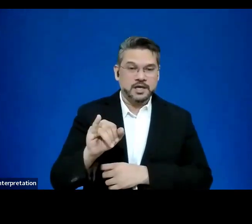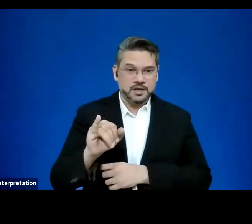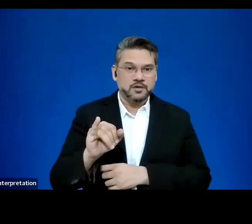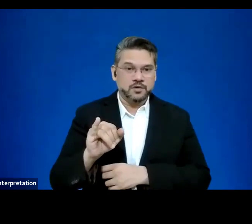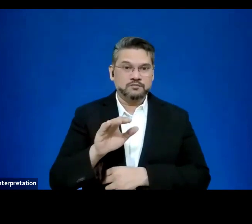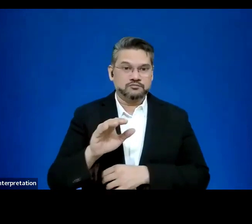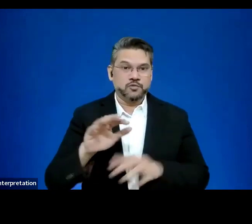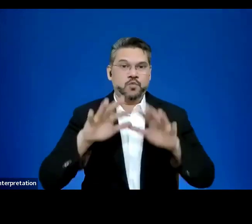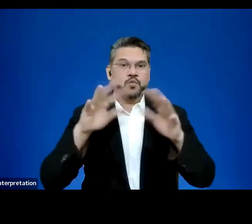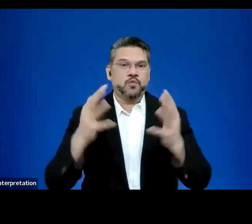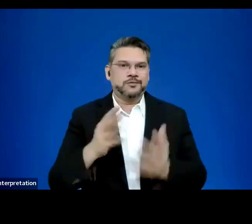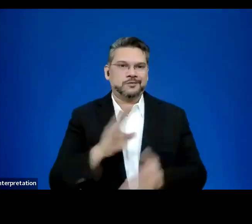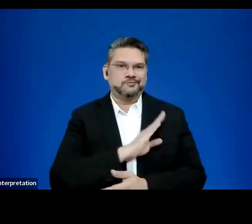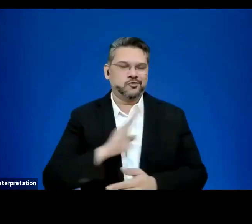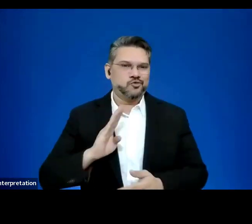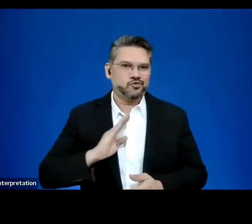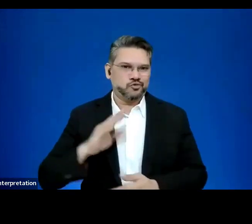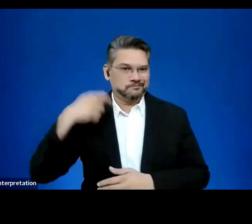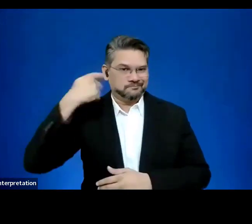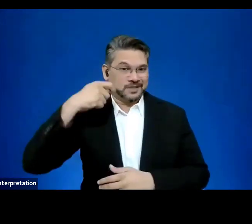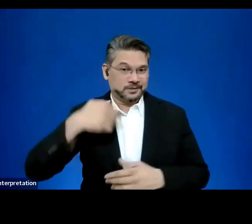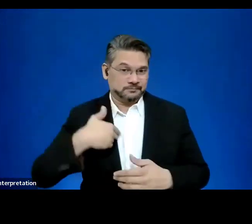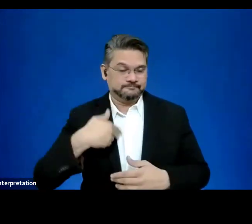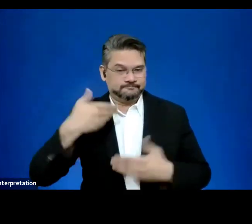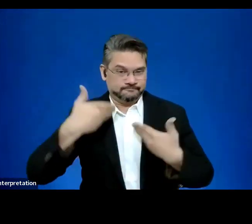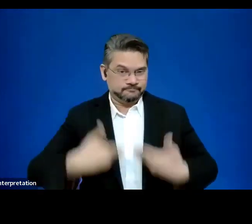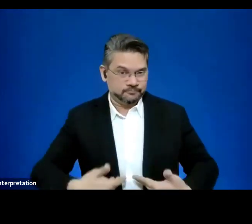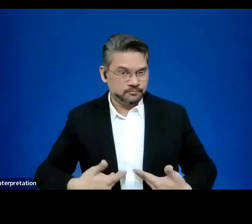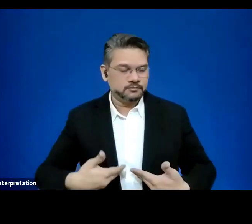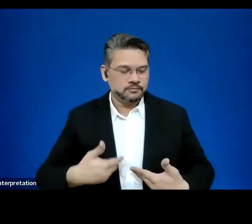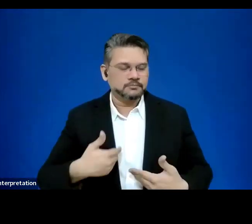我们的 TCI 的这个全球主席，